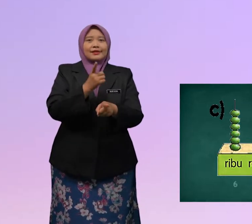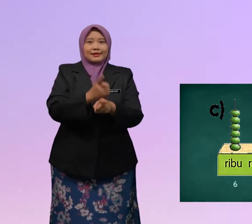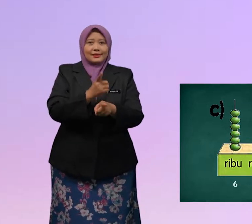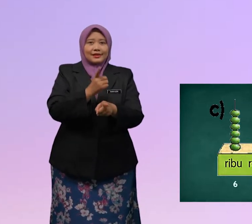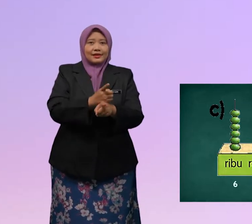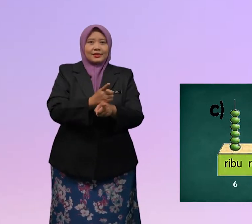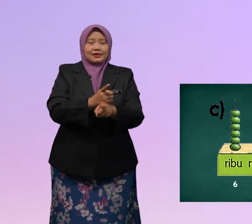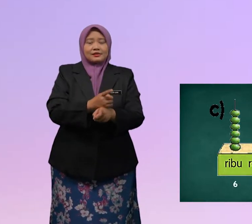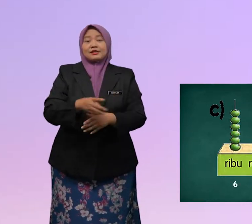Benar.